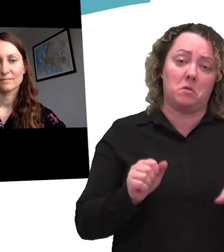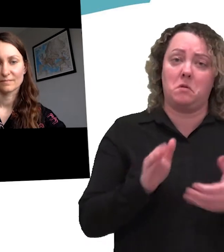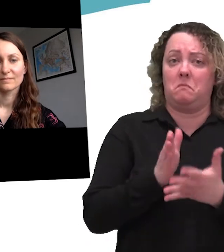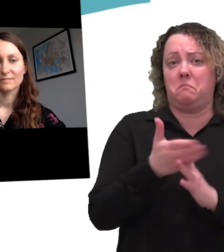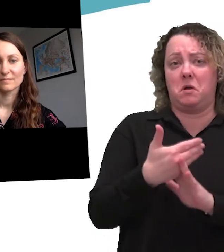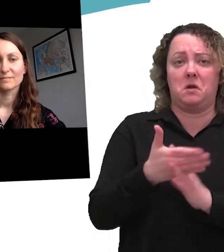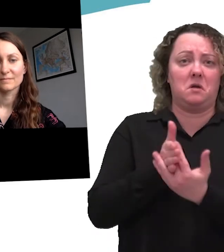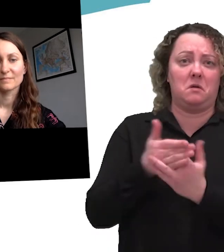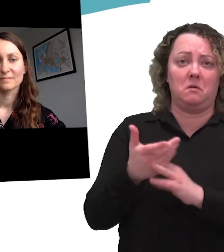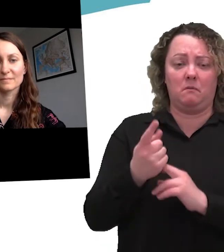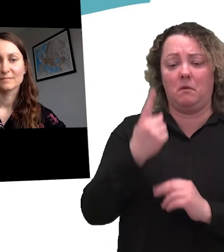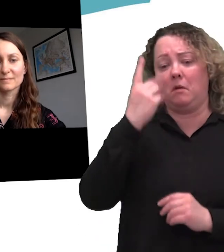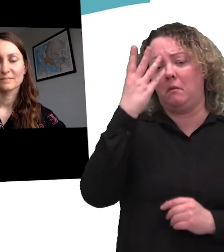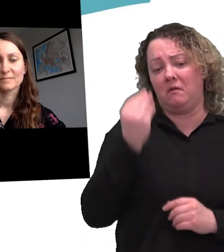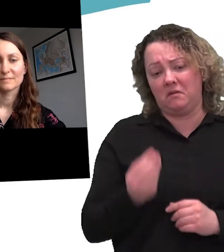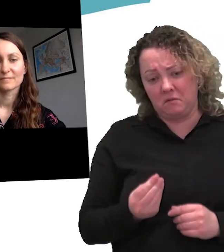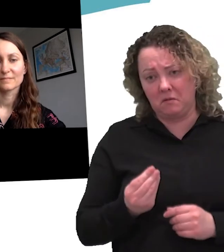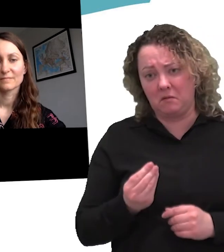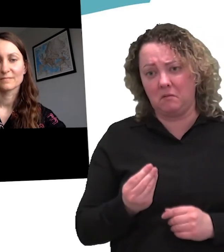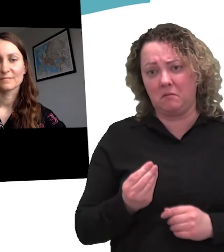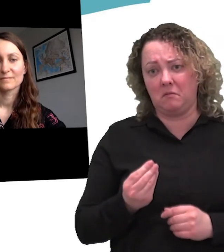juos.